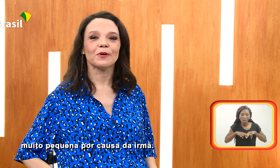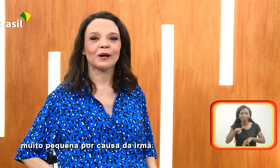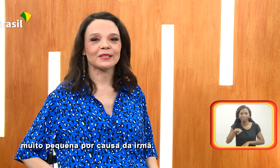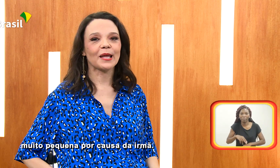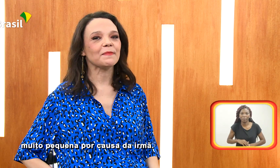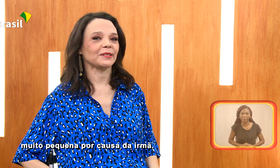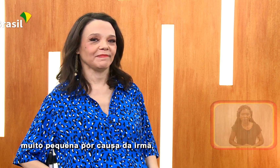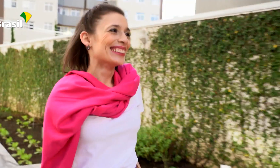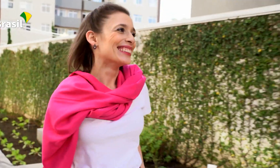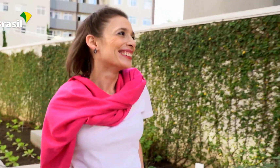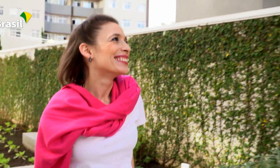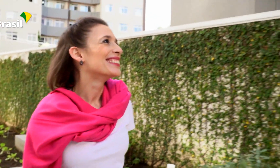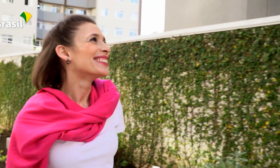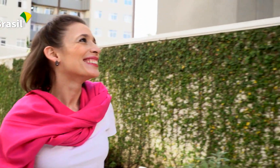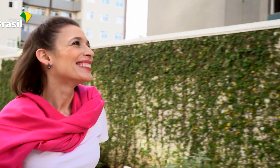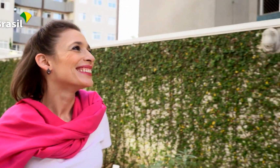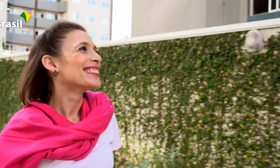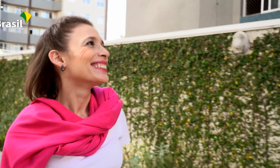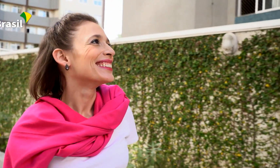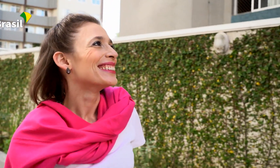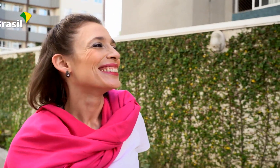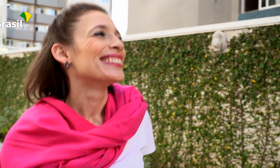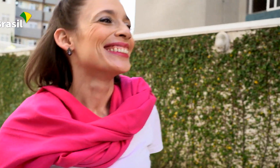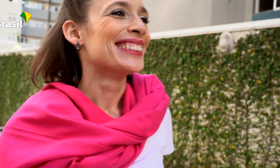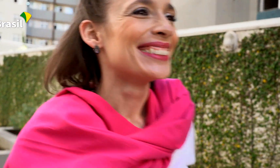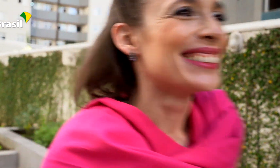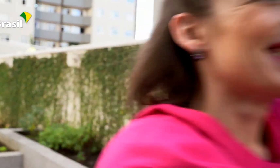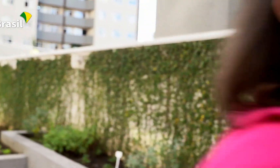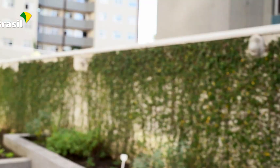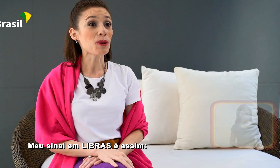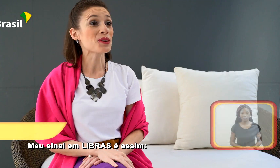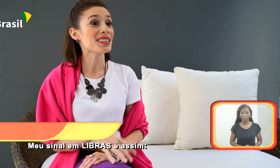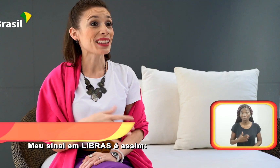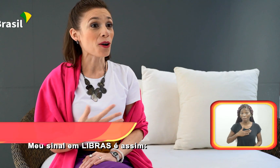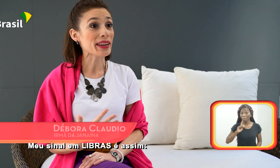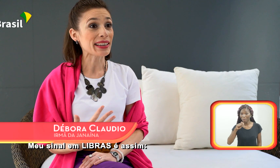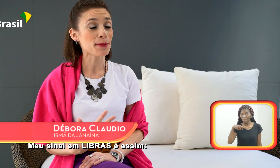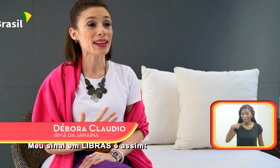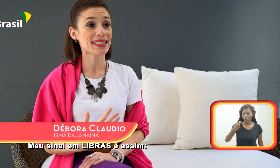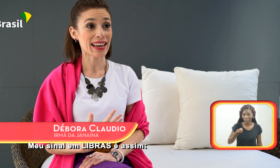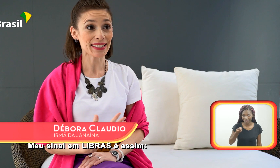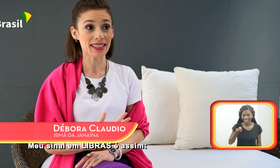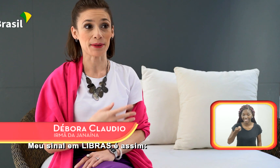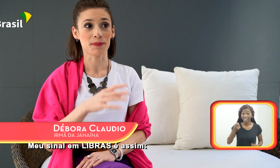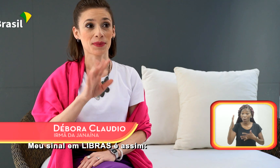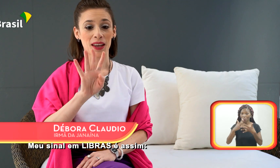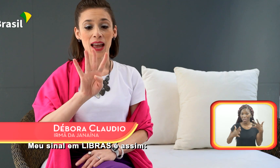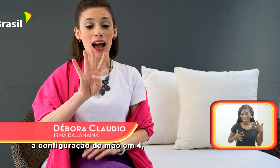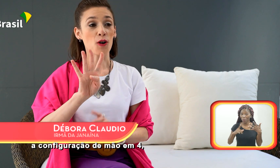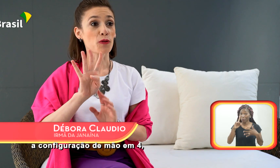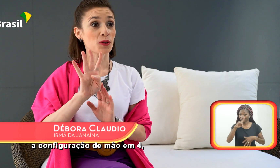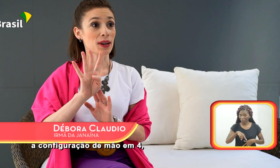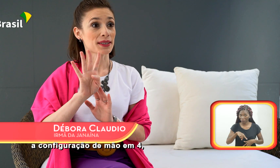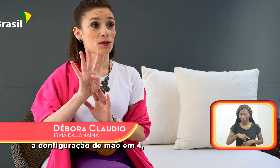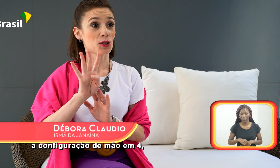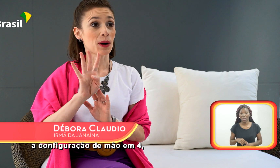causa da irmã. Área externa. Mulher sorridente caminha ao lado de um muro de eras. Meu sinal em Libras é assim. A configuração de mão